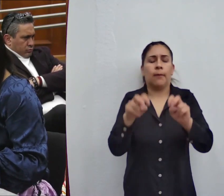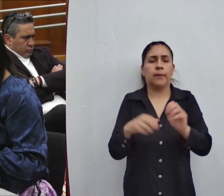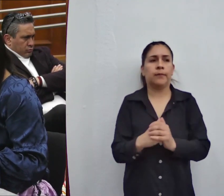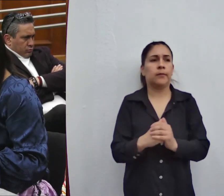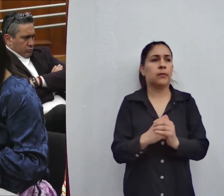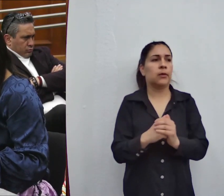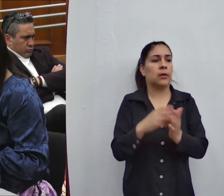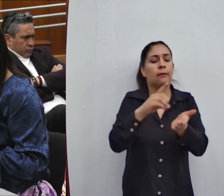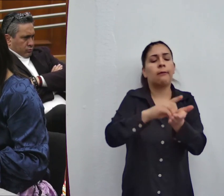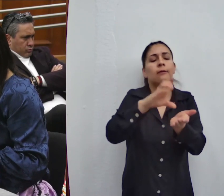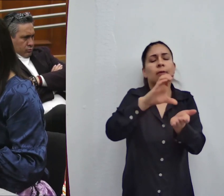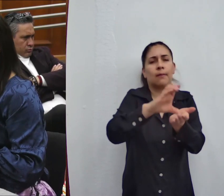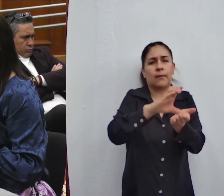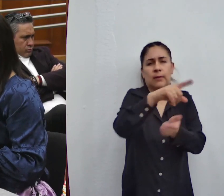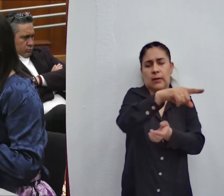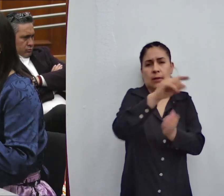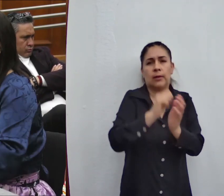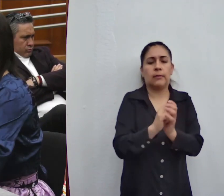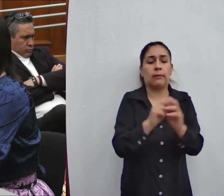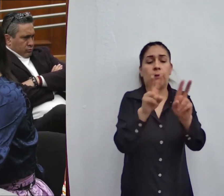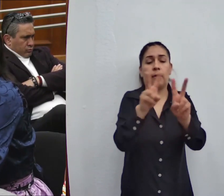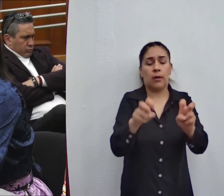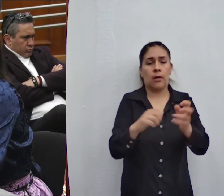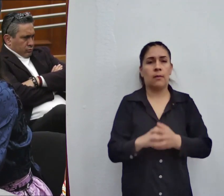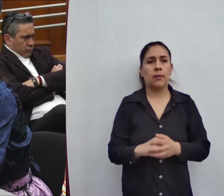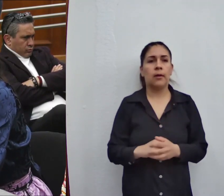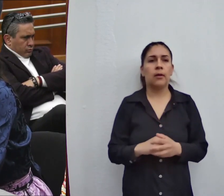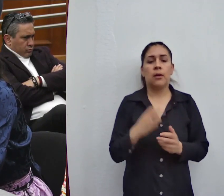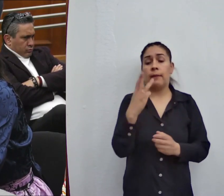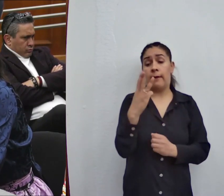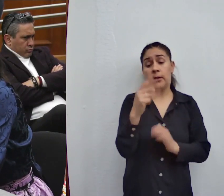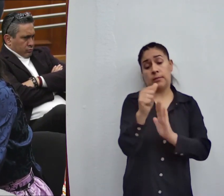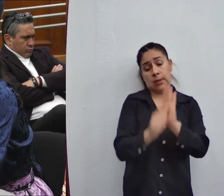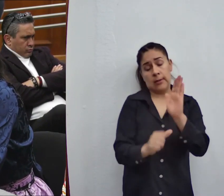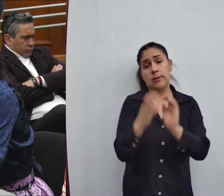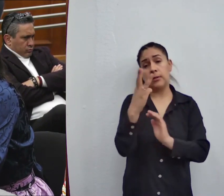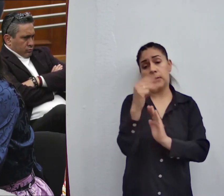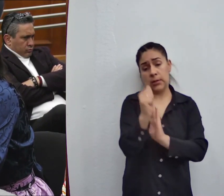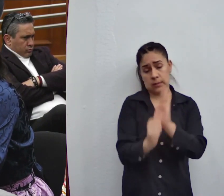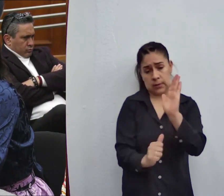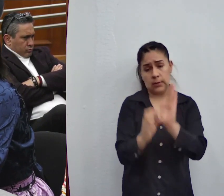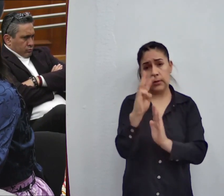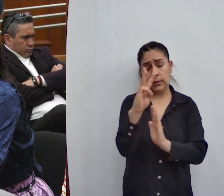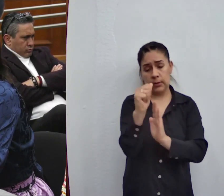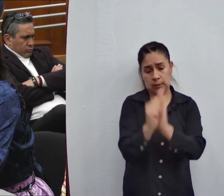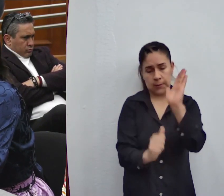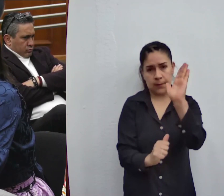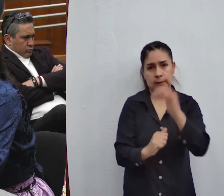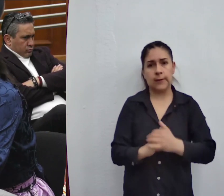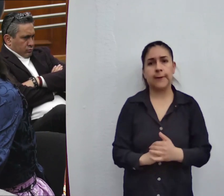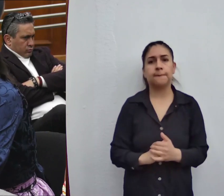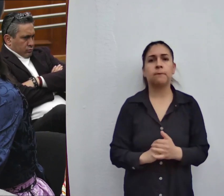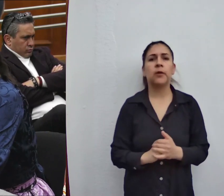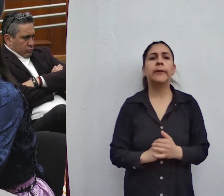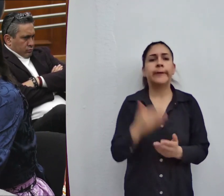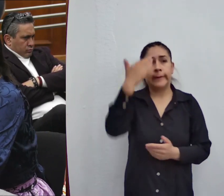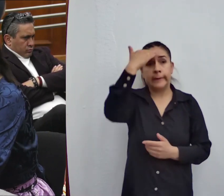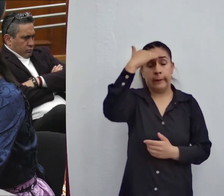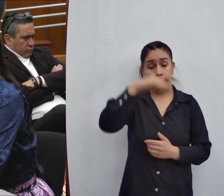realizará de manera trimestral. Yo aquí me pregunto, hay personas que por su discapacidad cuesta mucho